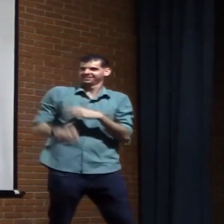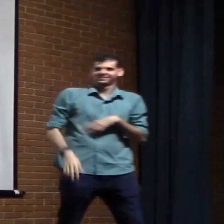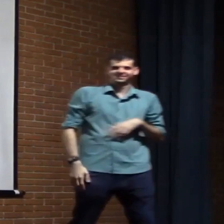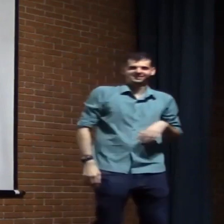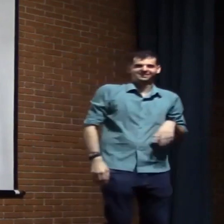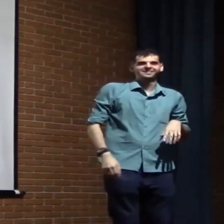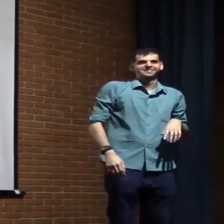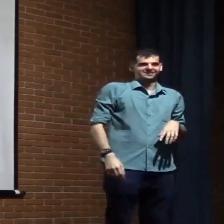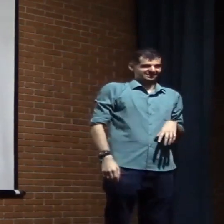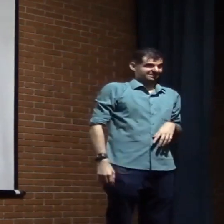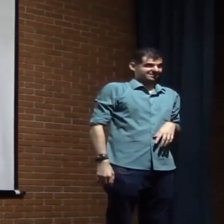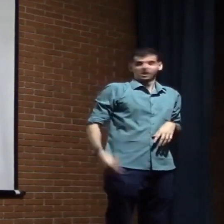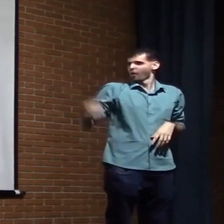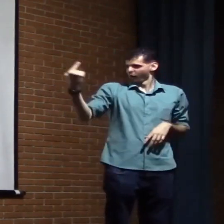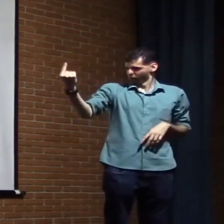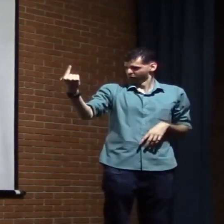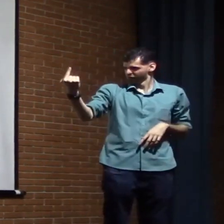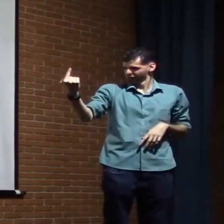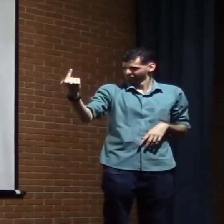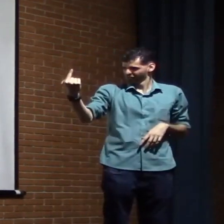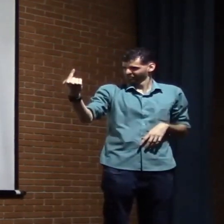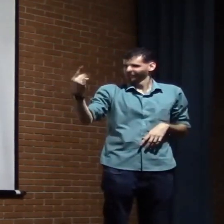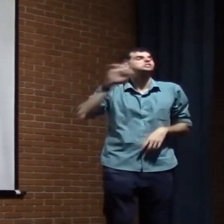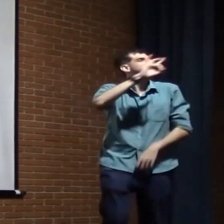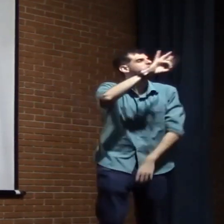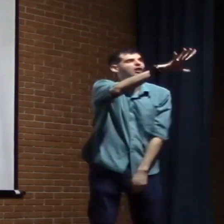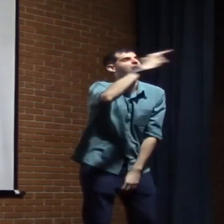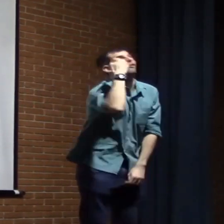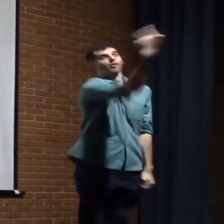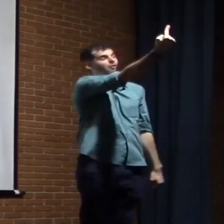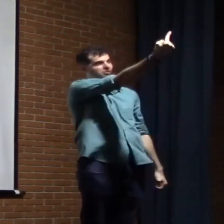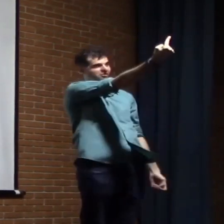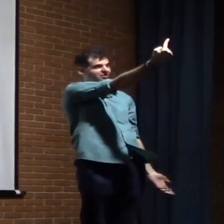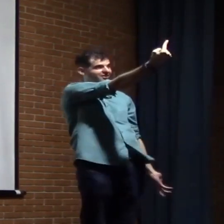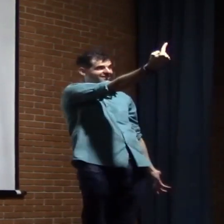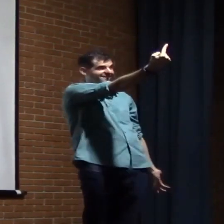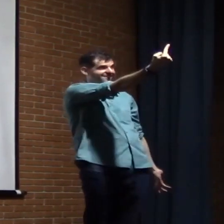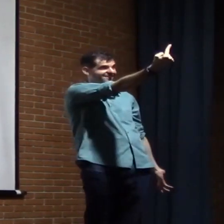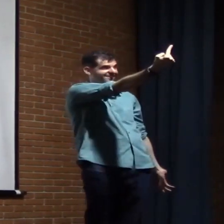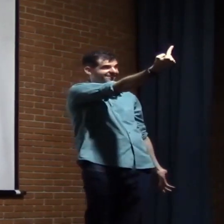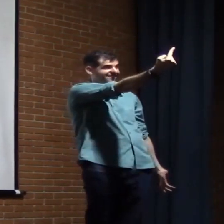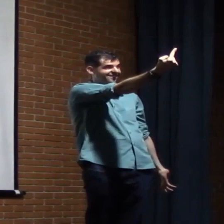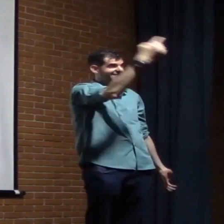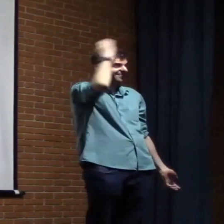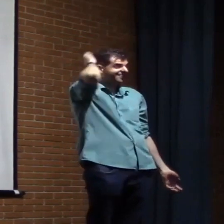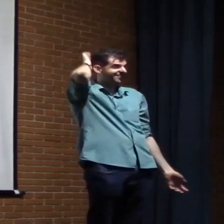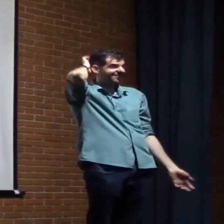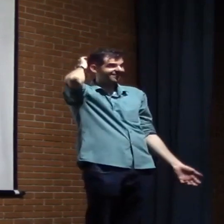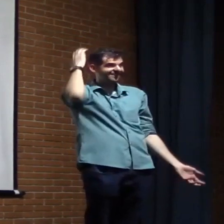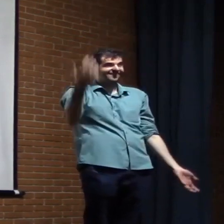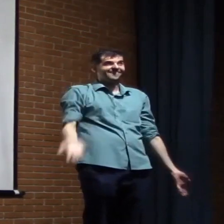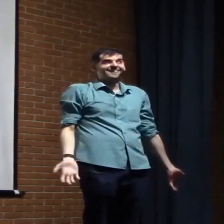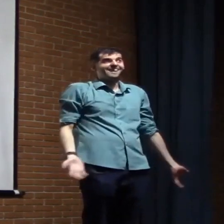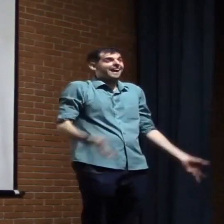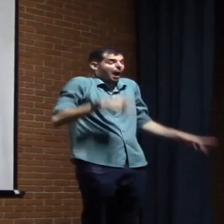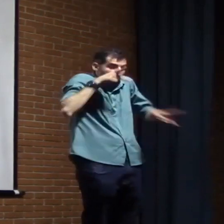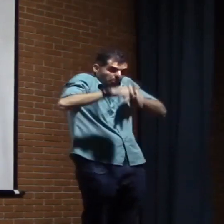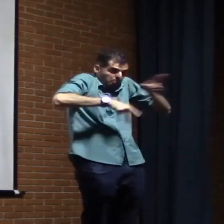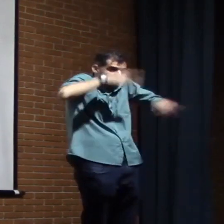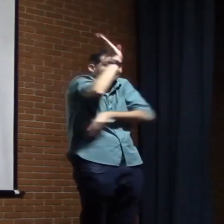Entendi. Legal. Bom, então, temos aqui um que já teve